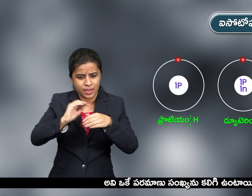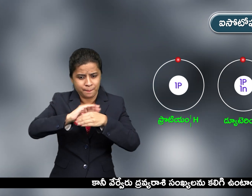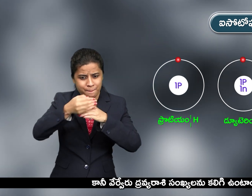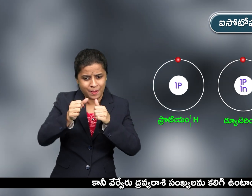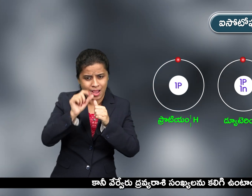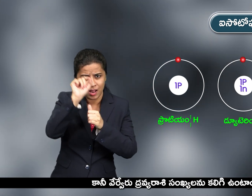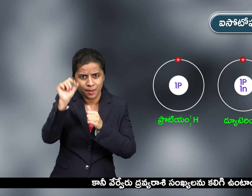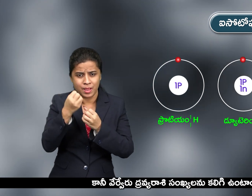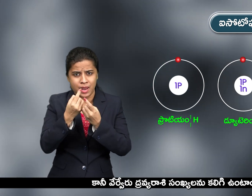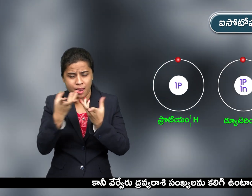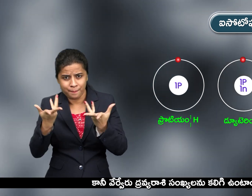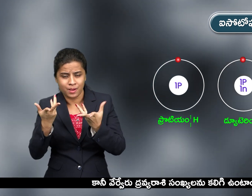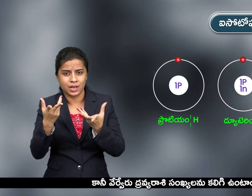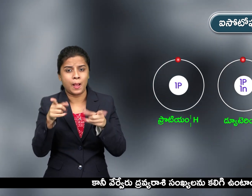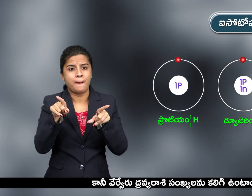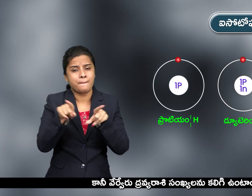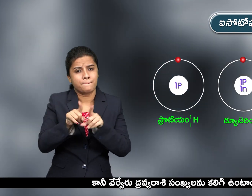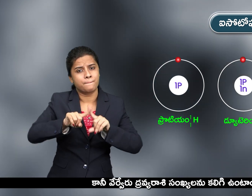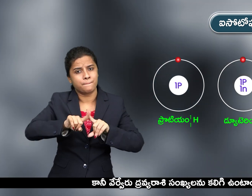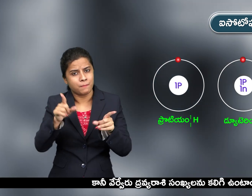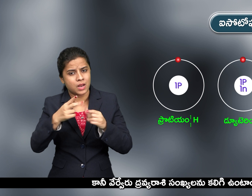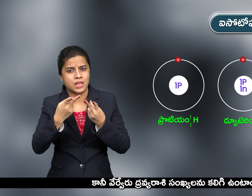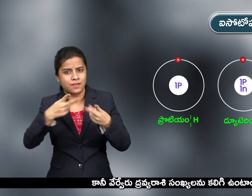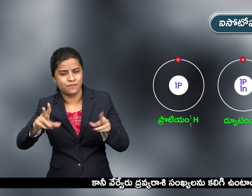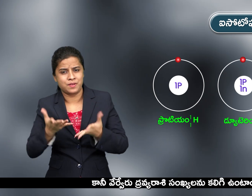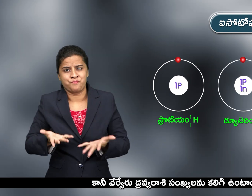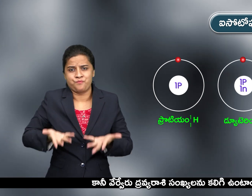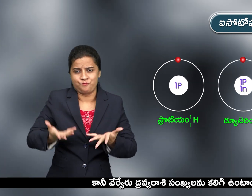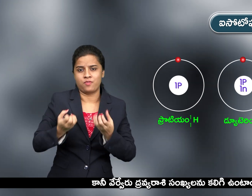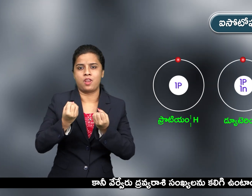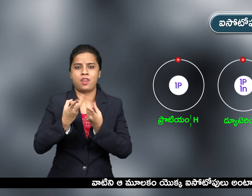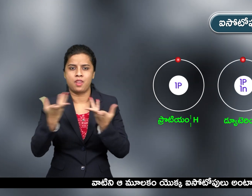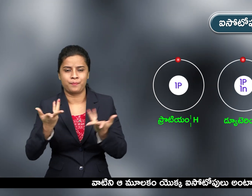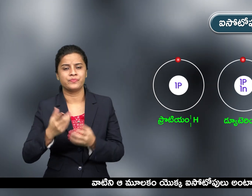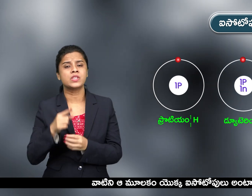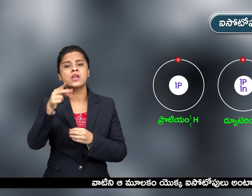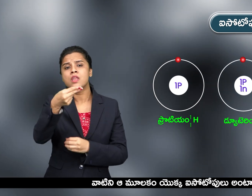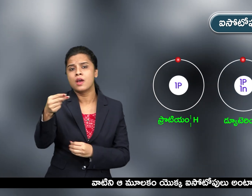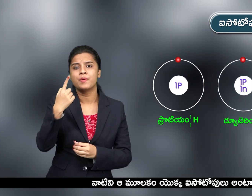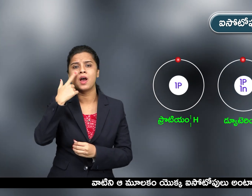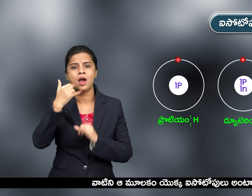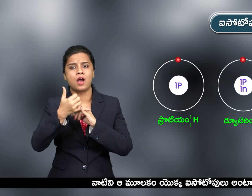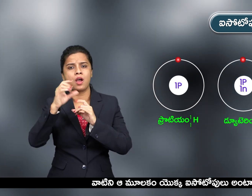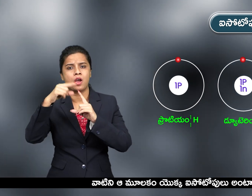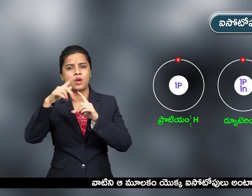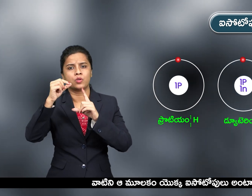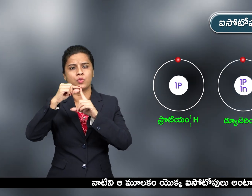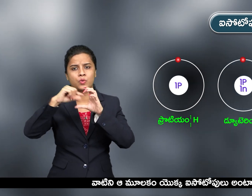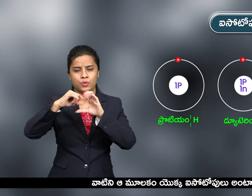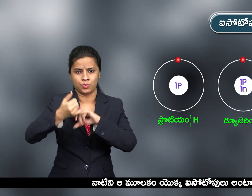ఉంటాయి, కానీ వేర్వేరు ద్రవ్యరాశి సంఖ్యలను కలిగి ఉంటాయి. వాటిని ఆ మూలకం